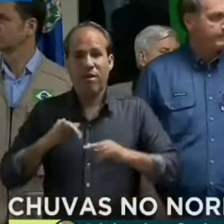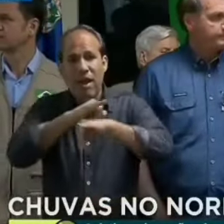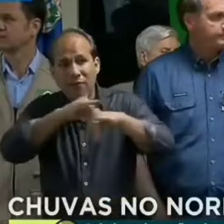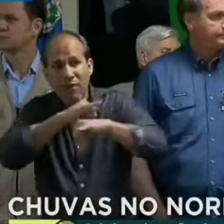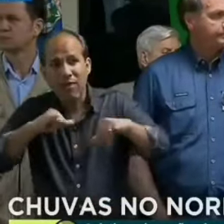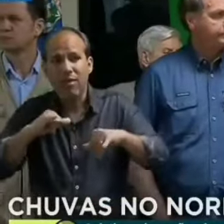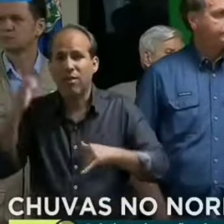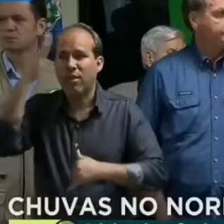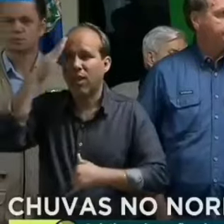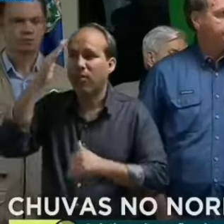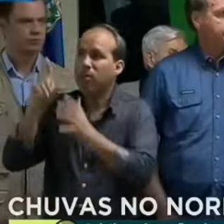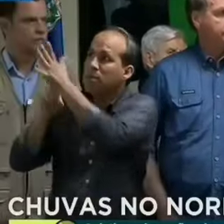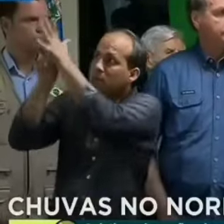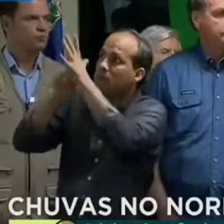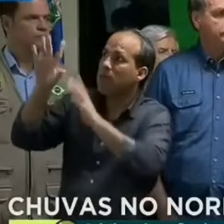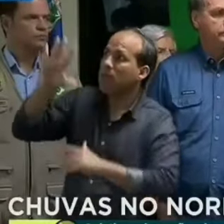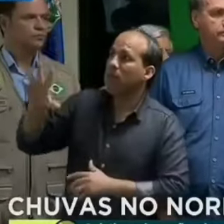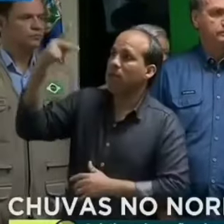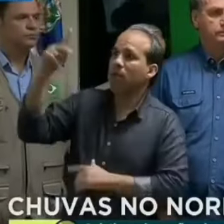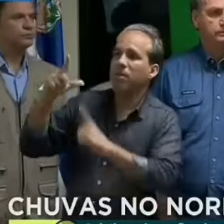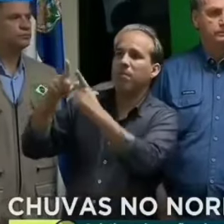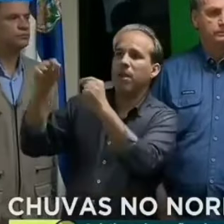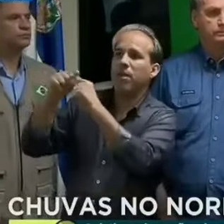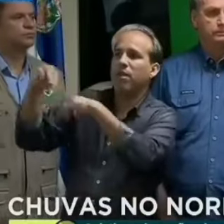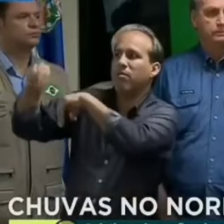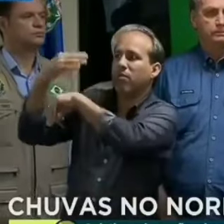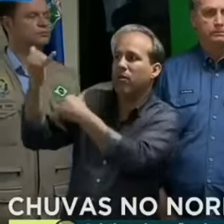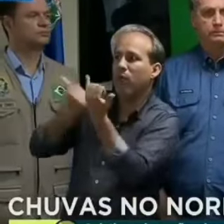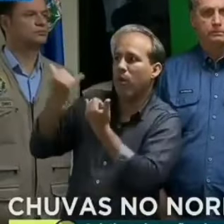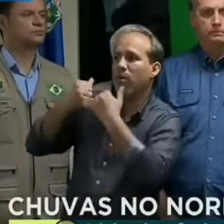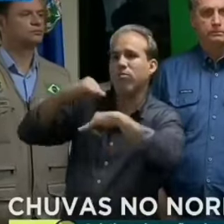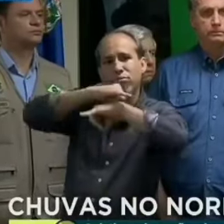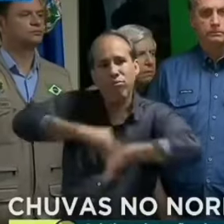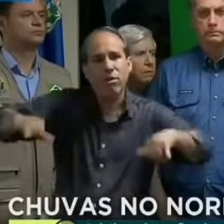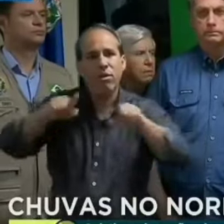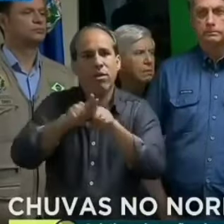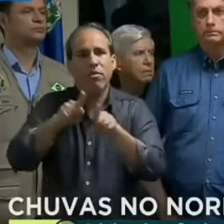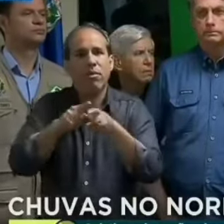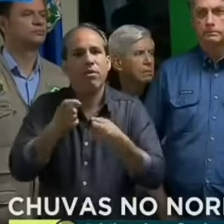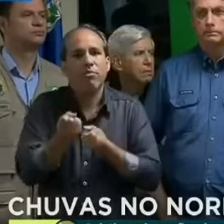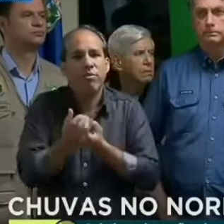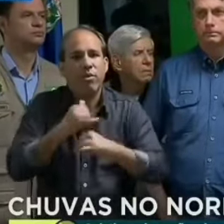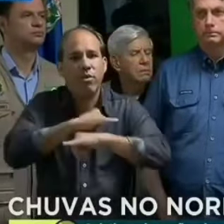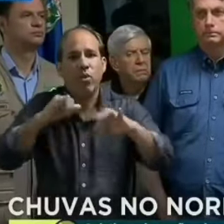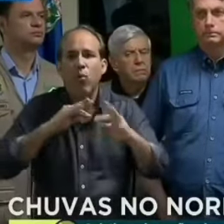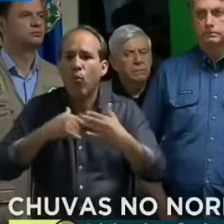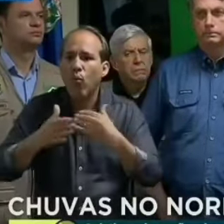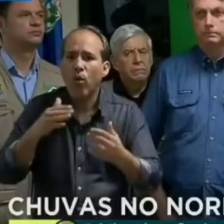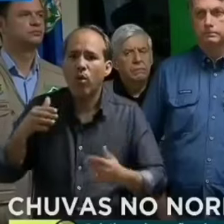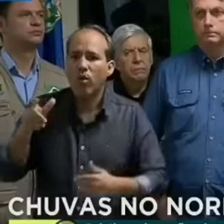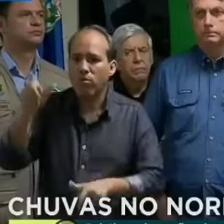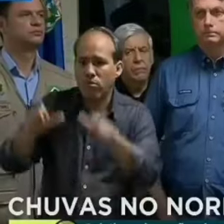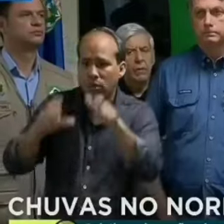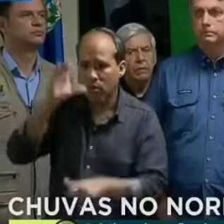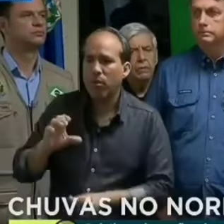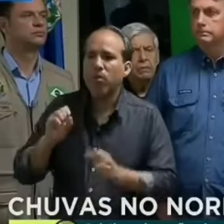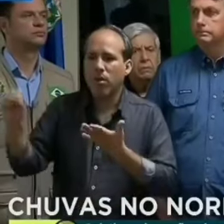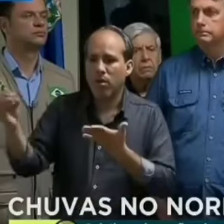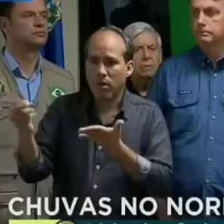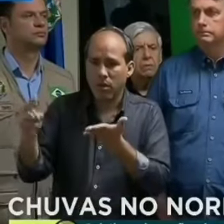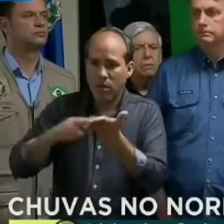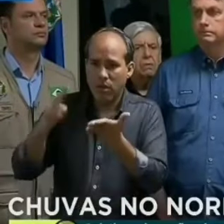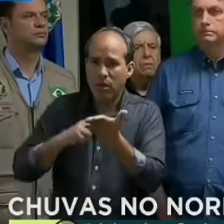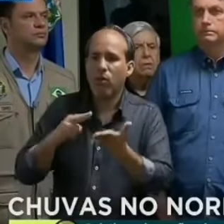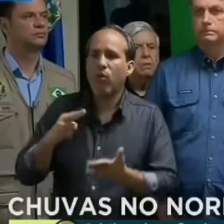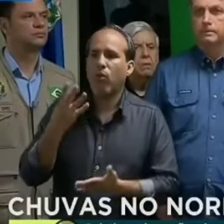que usam das informações do SENAD, que vem de Brasília. E também divulgar a informação de que qualquer cidadão pode mandar um SMS para 40199, colocando